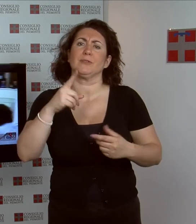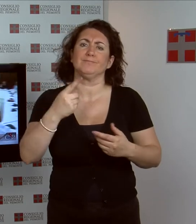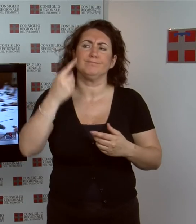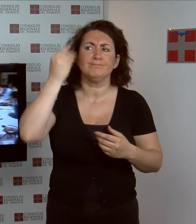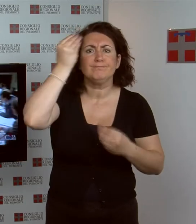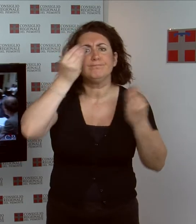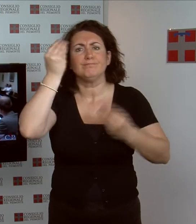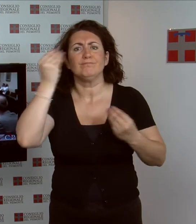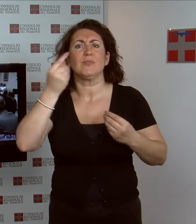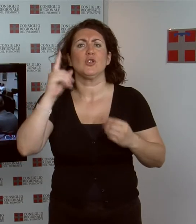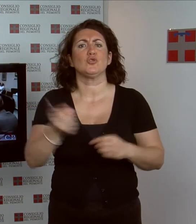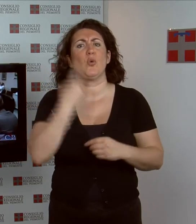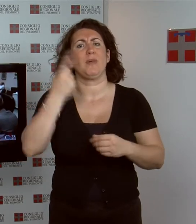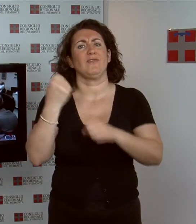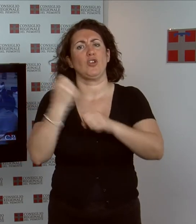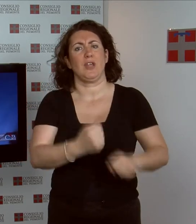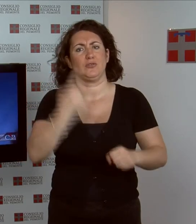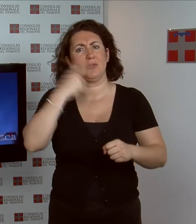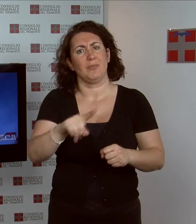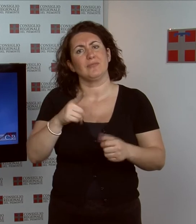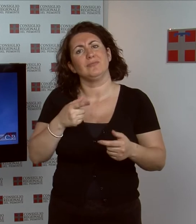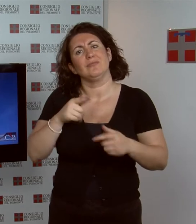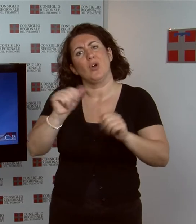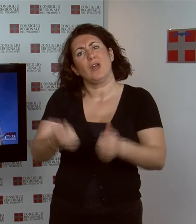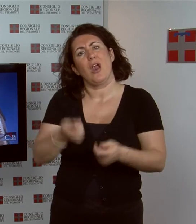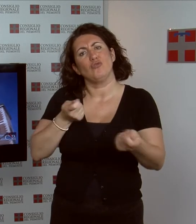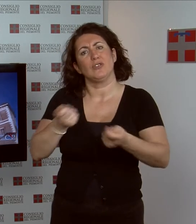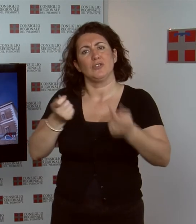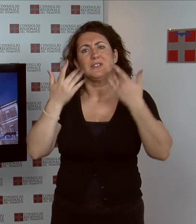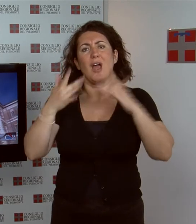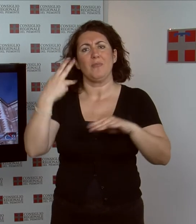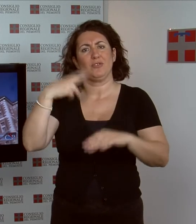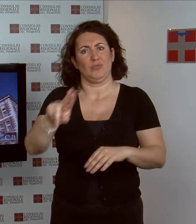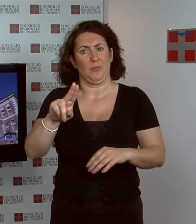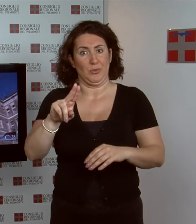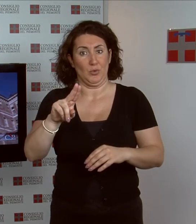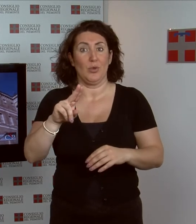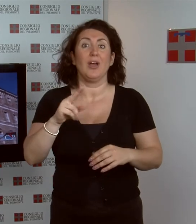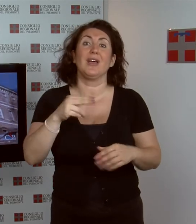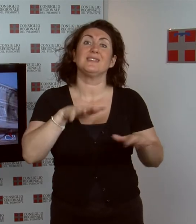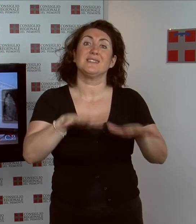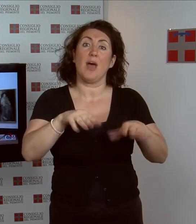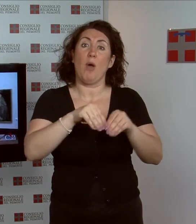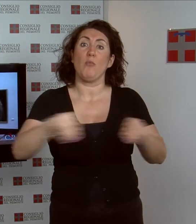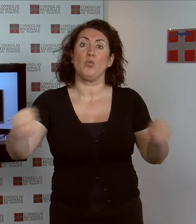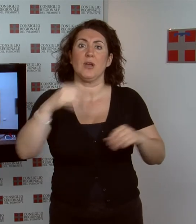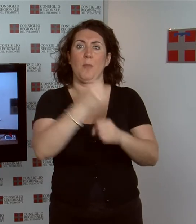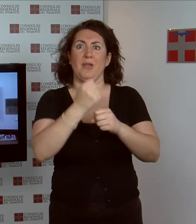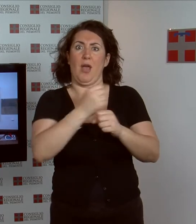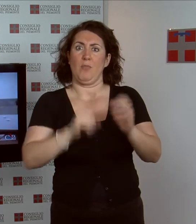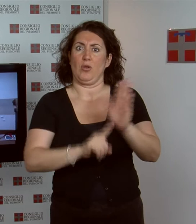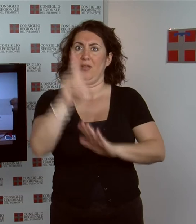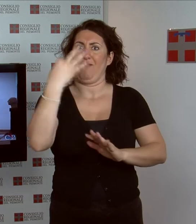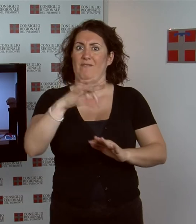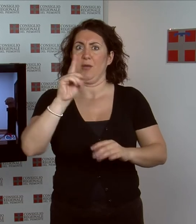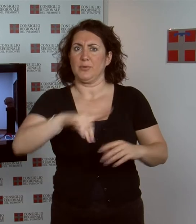per semplificare il modello di gestione, puntando sull'incremento dell'efficienza del sistema museale piemontese e sulle sinergie fra